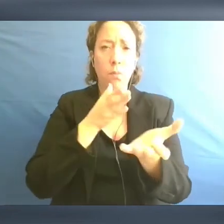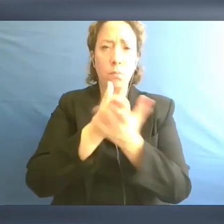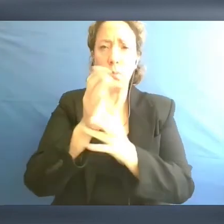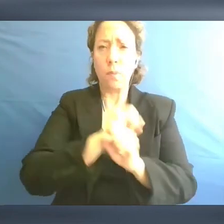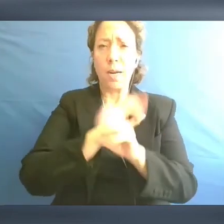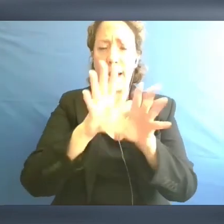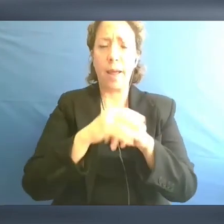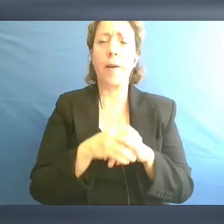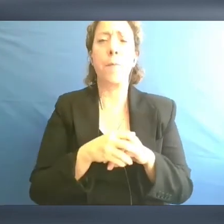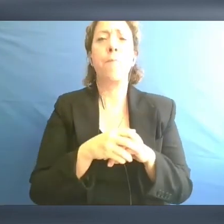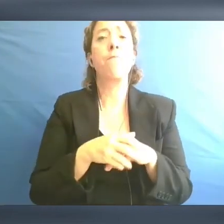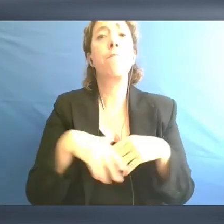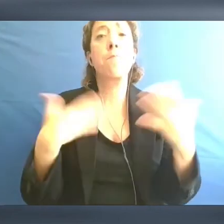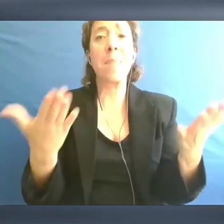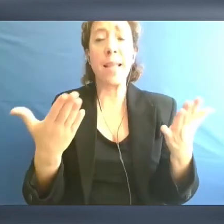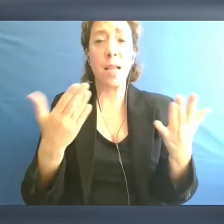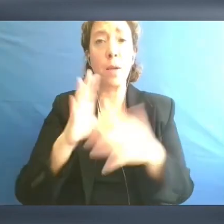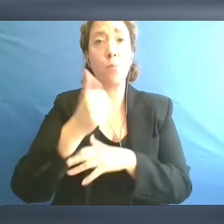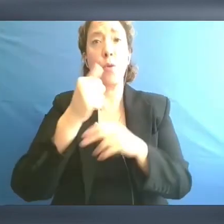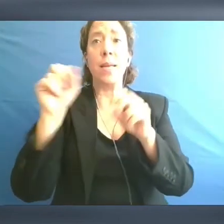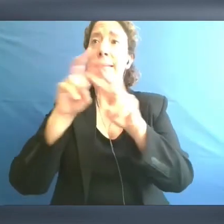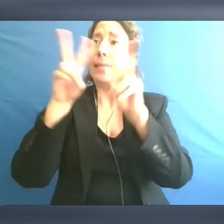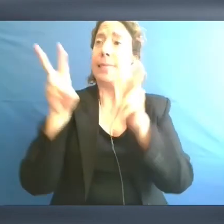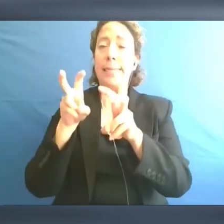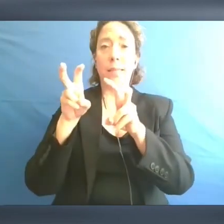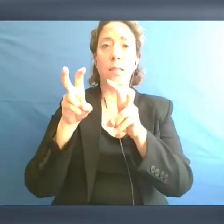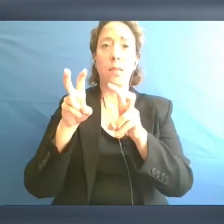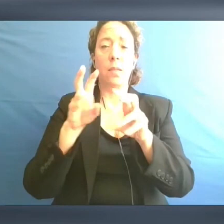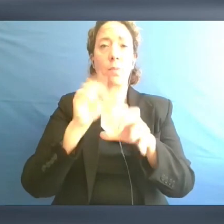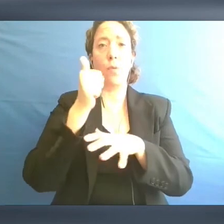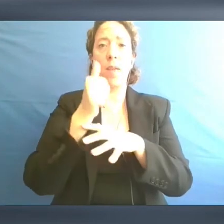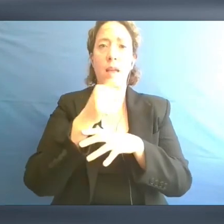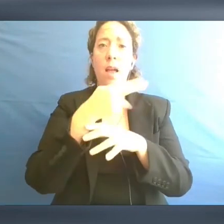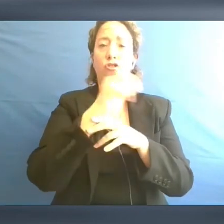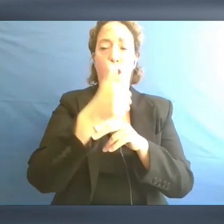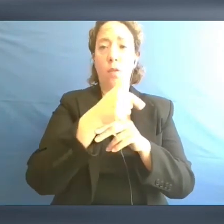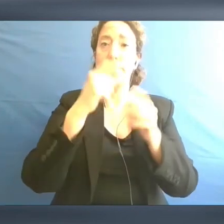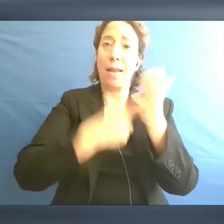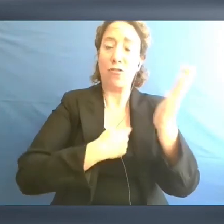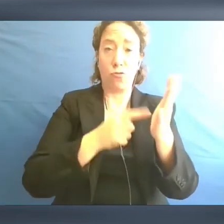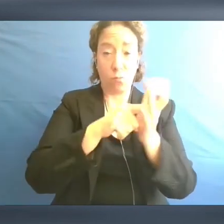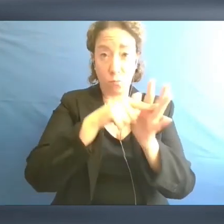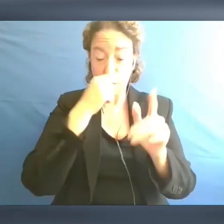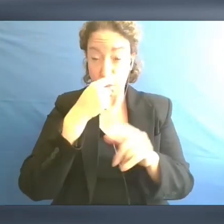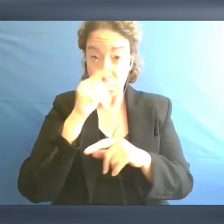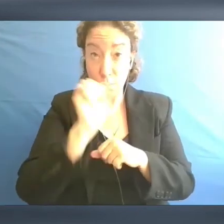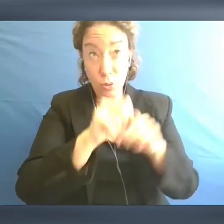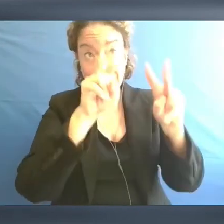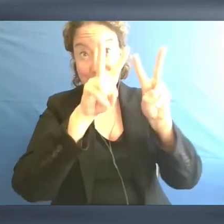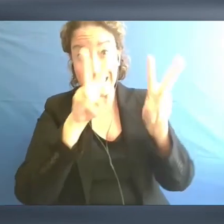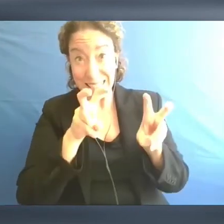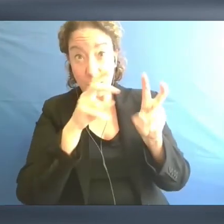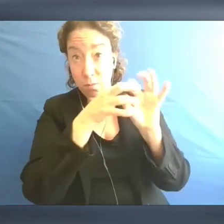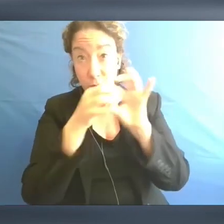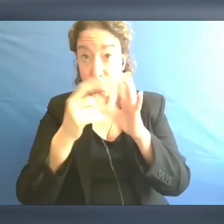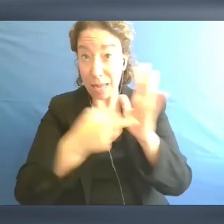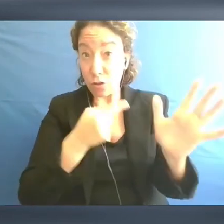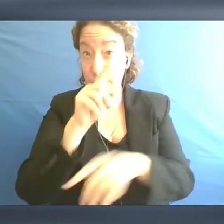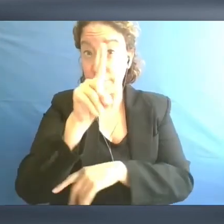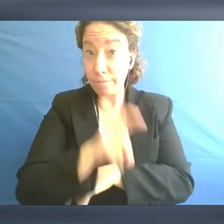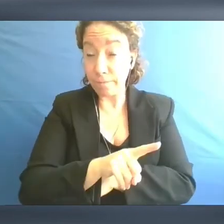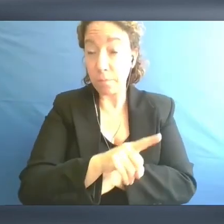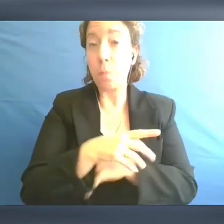est-ce qu'on peut considérer que le premier titre de section, donc le premier élément H1 dans une page, est-ce qu'on peut considérer que ça fournit un titre à la page?